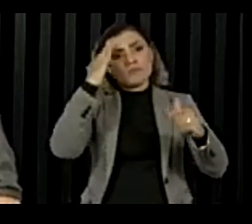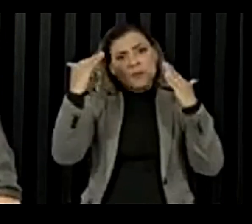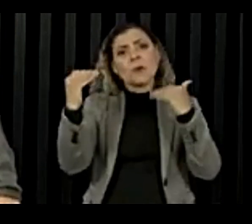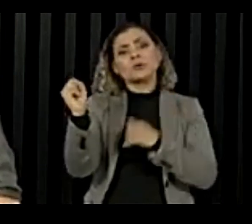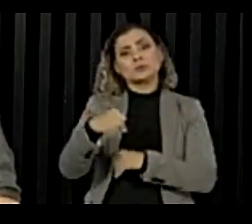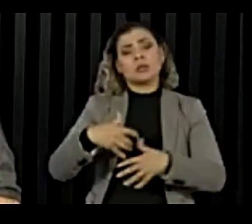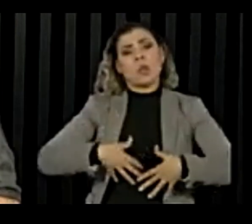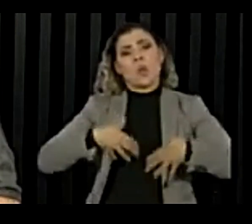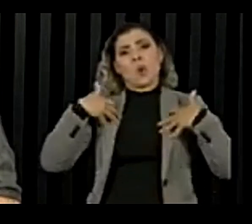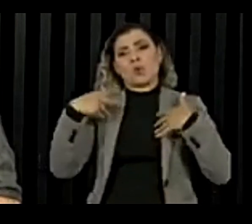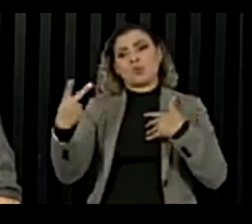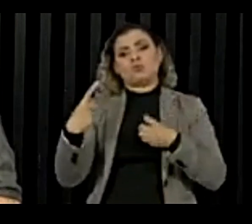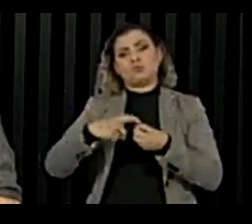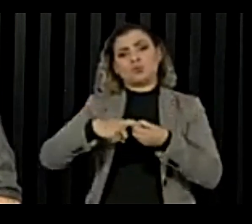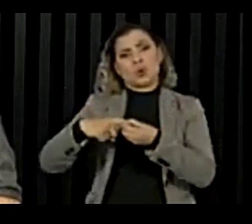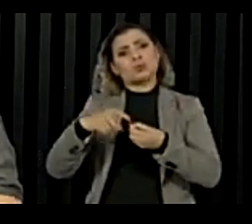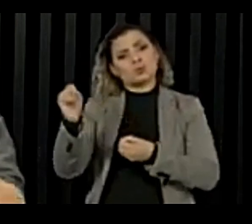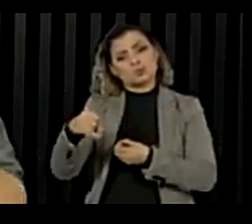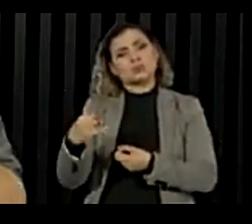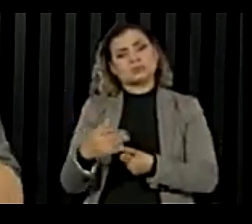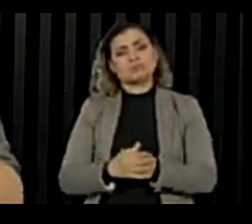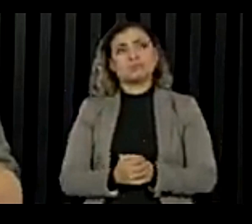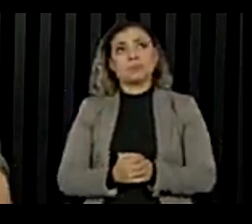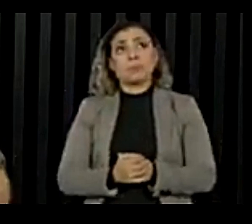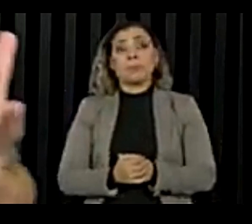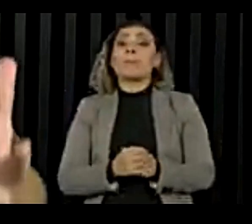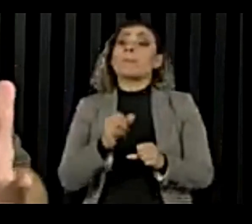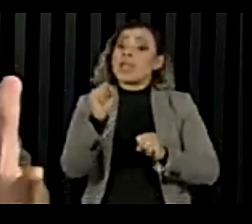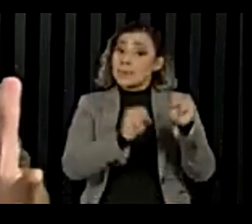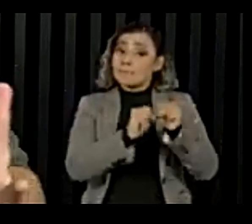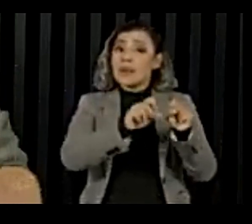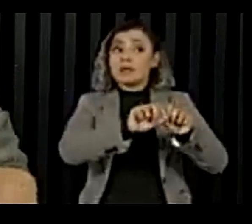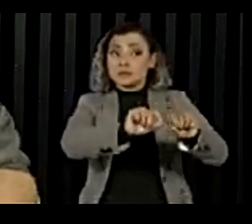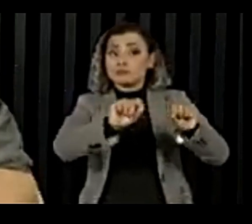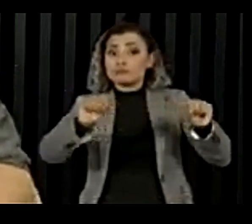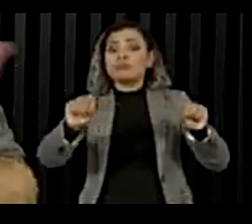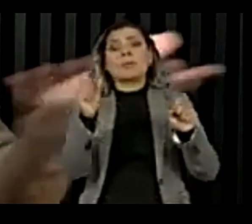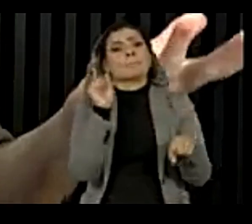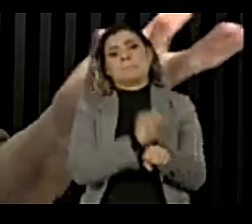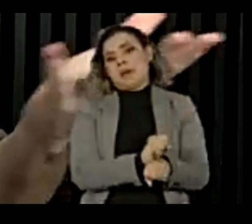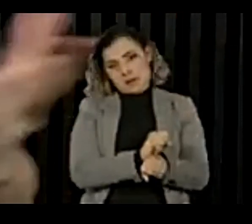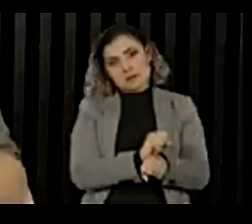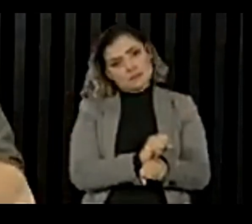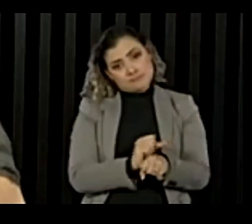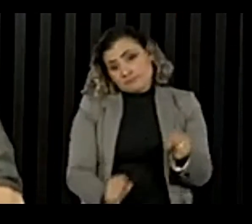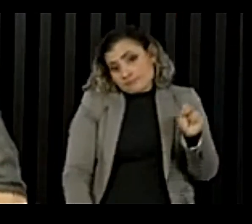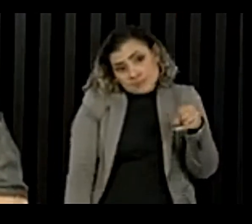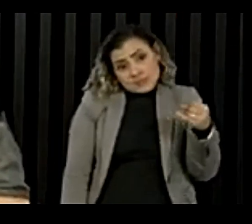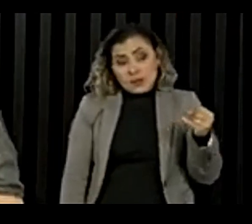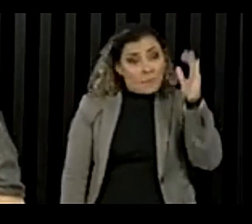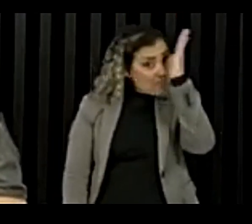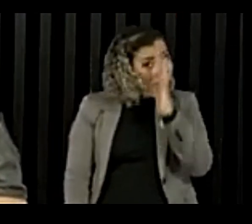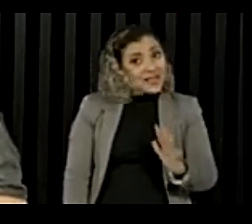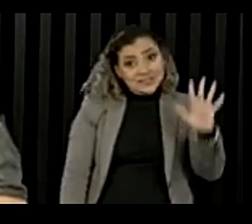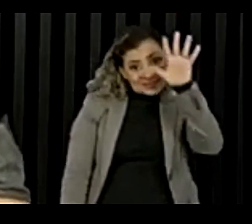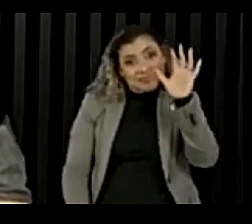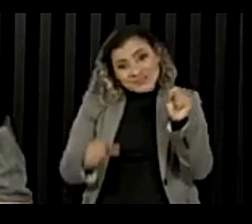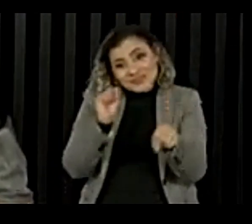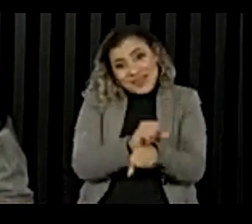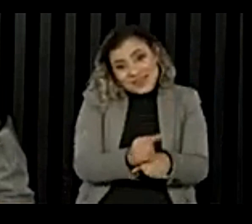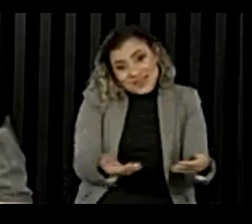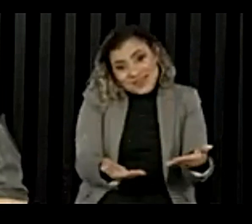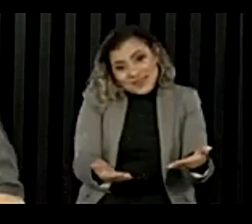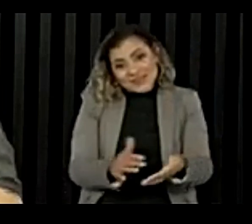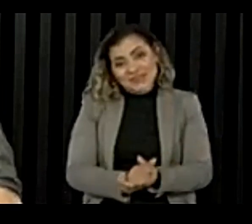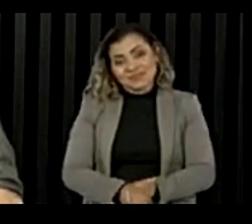eu tenho muito orgulho de ter como sócio. As empresas elas tiveram que parar como o Brasil inteiro deveria